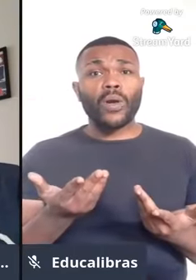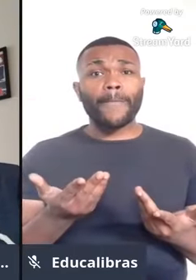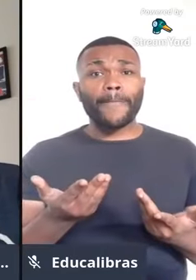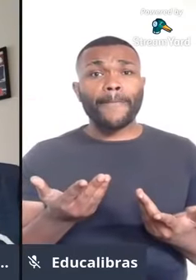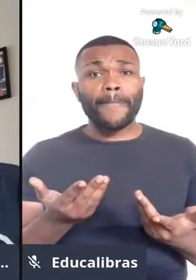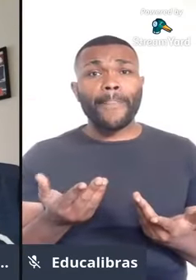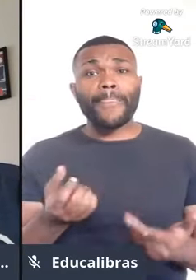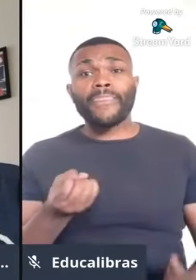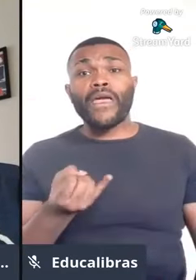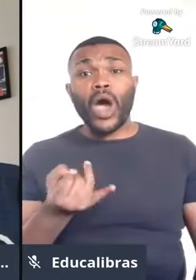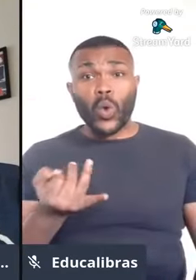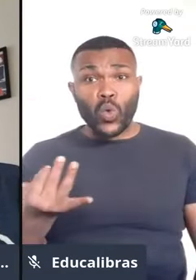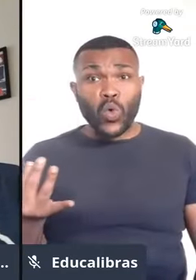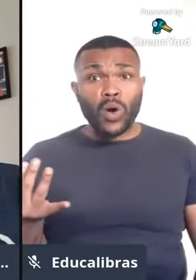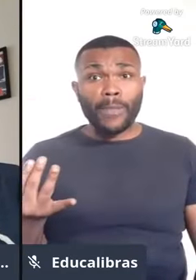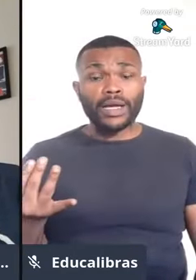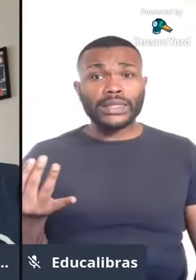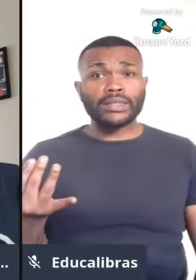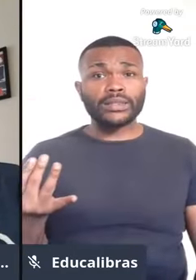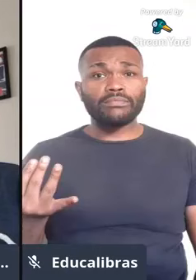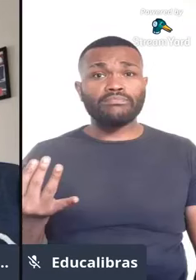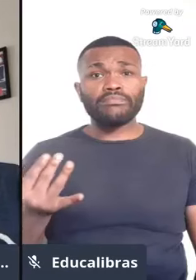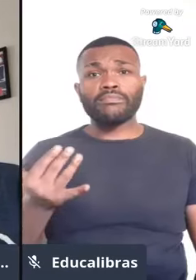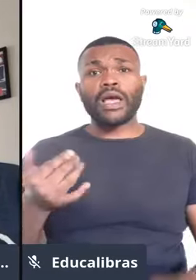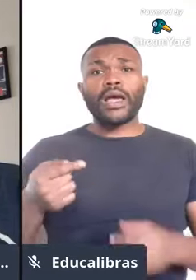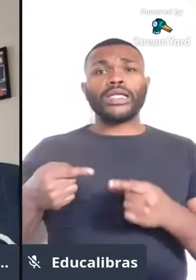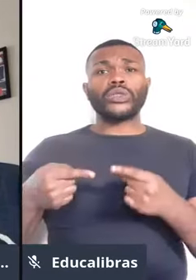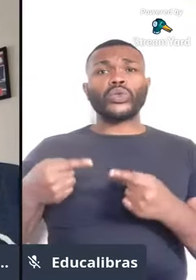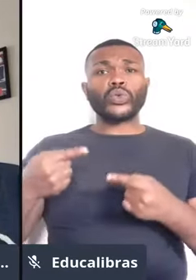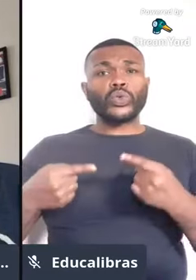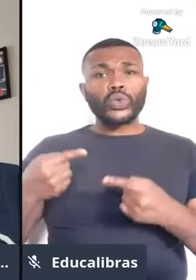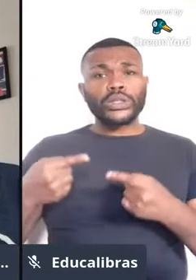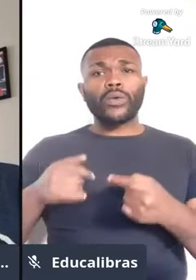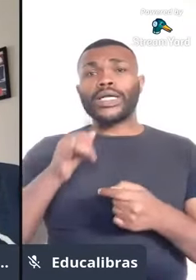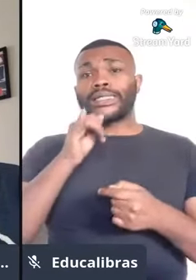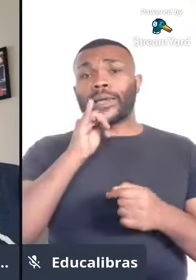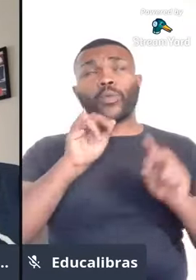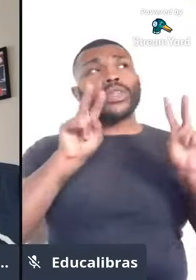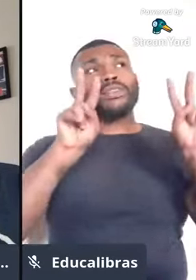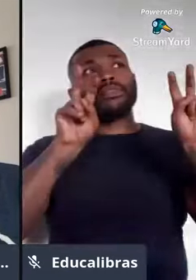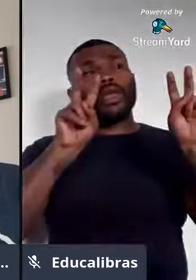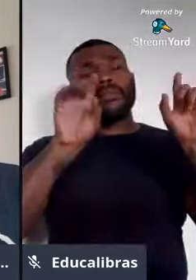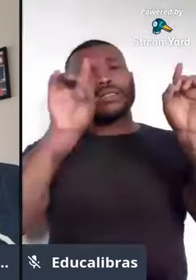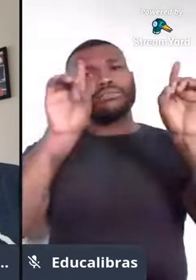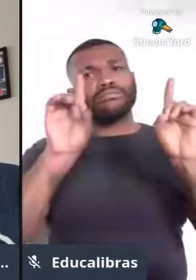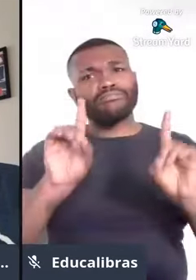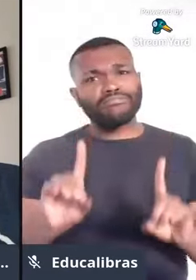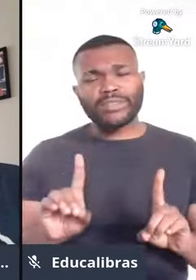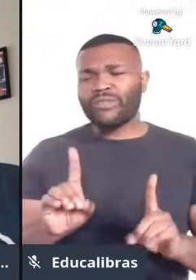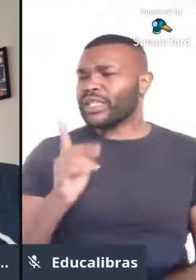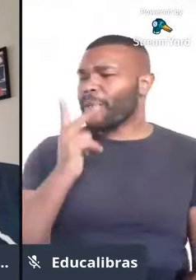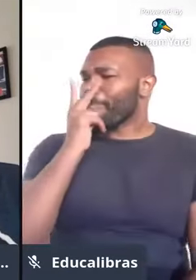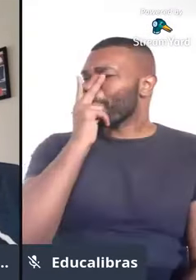algumas delas você tem discussões mais fluídas. Sobre deficiência, parece que parece que